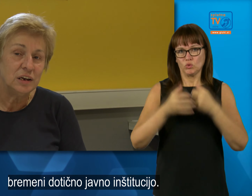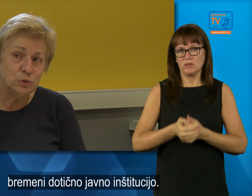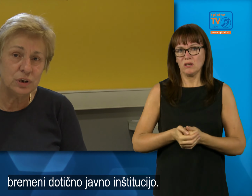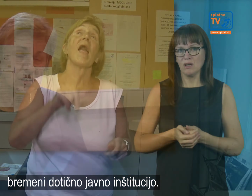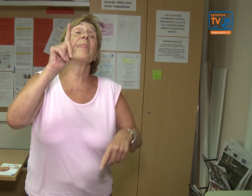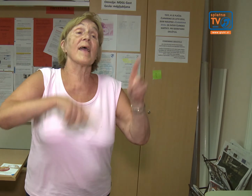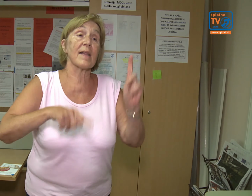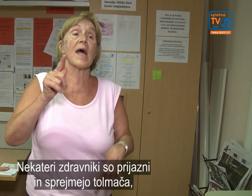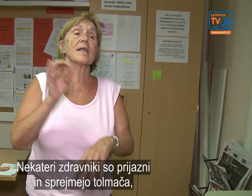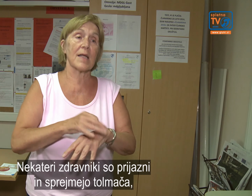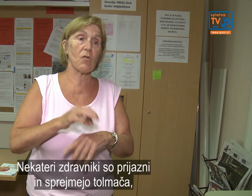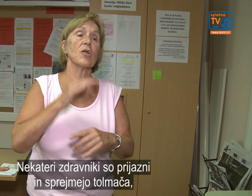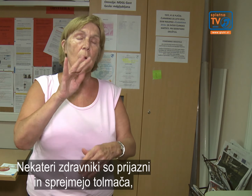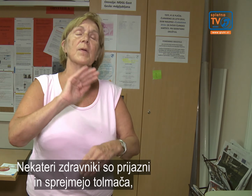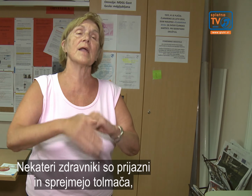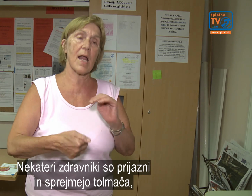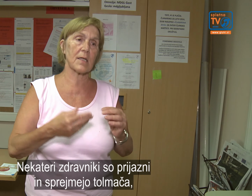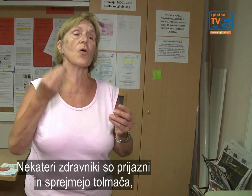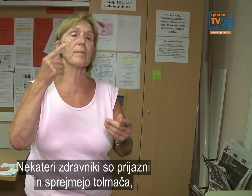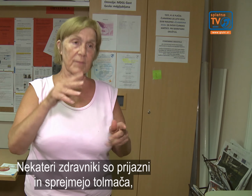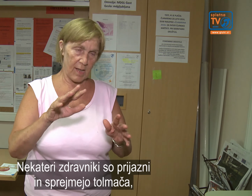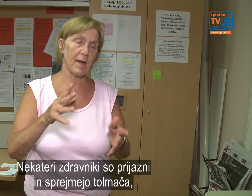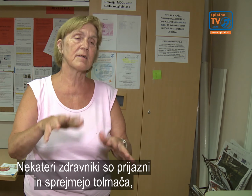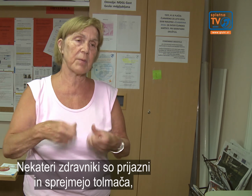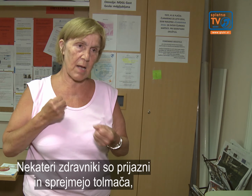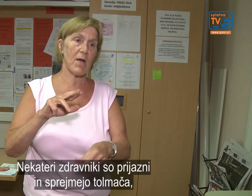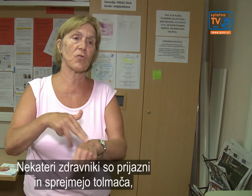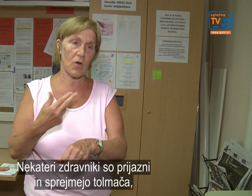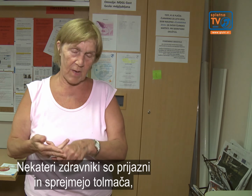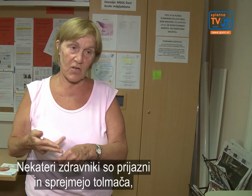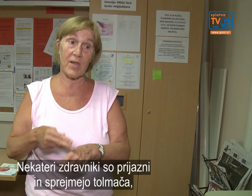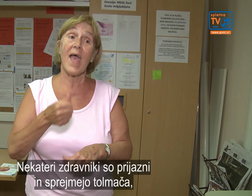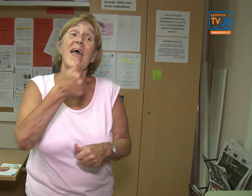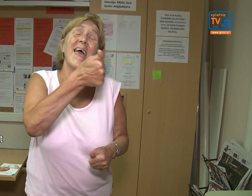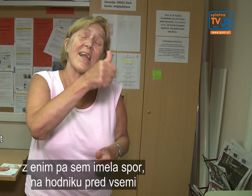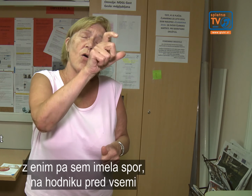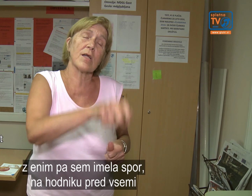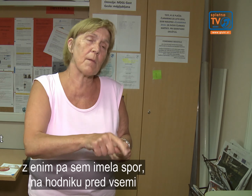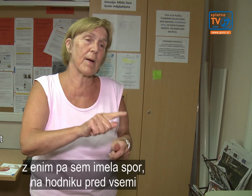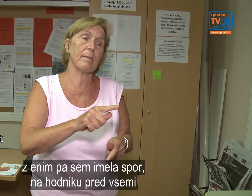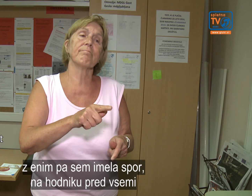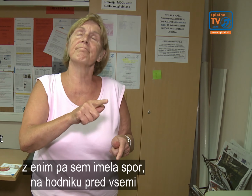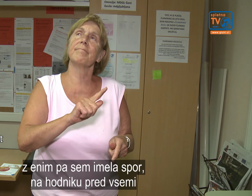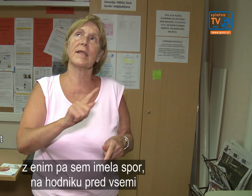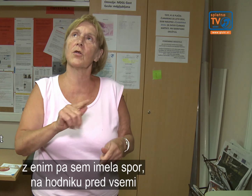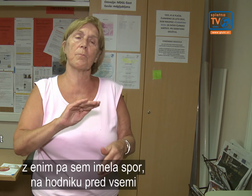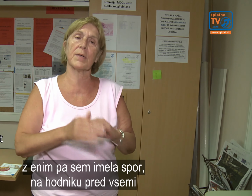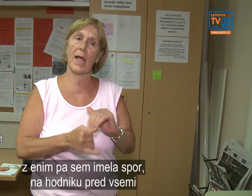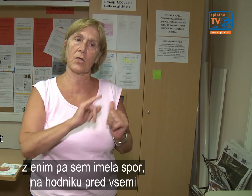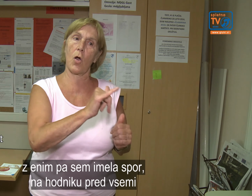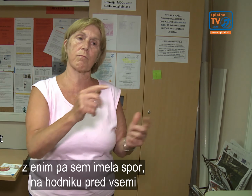institucije. Nekateri si ravno so prijazno sprejme tolmač. Ena oseba